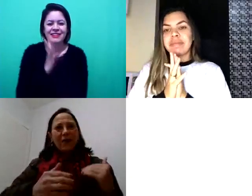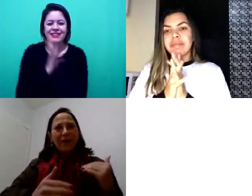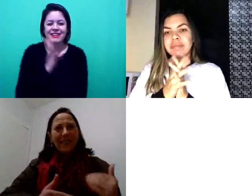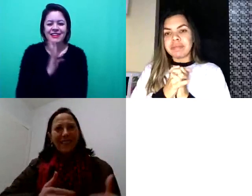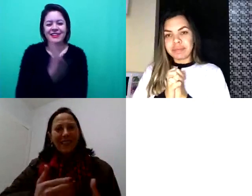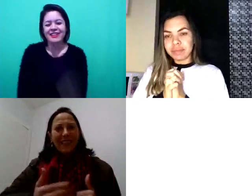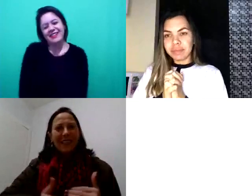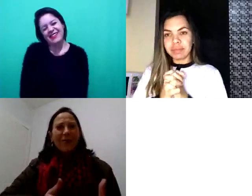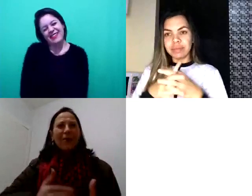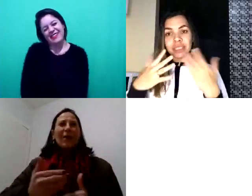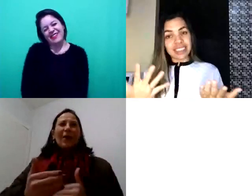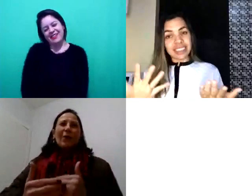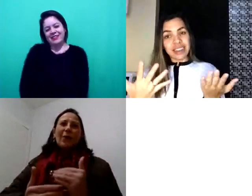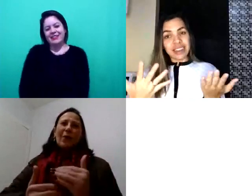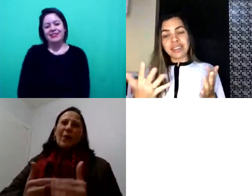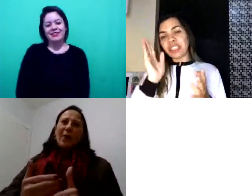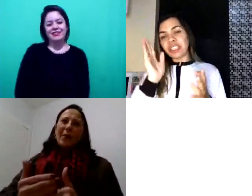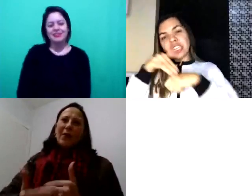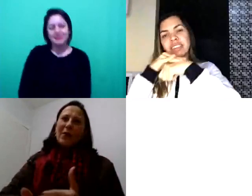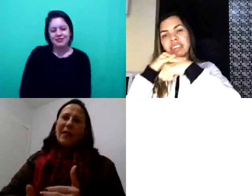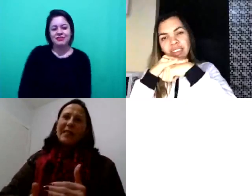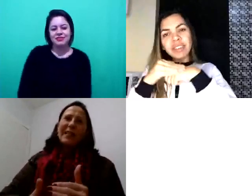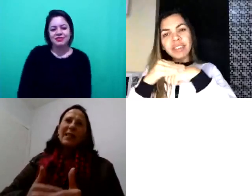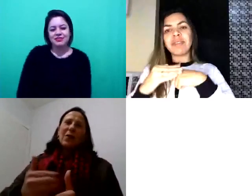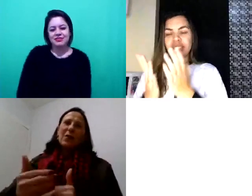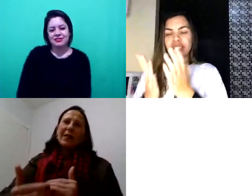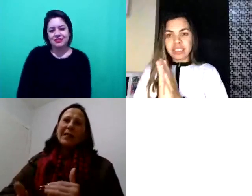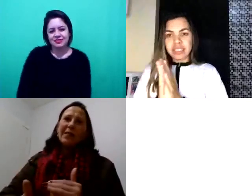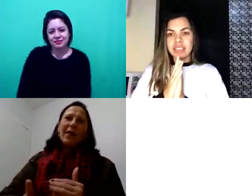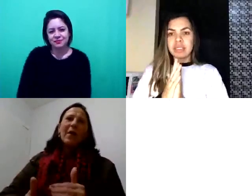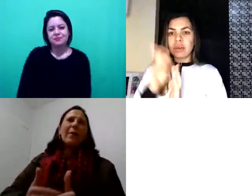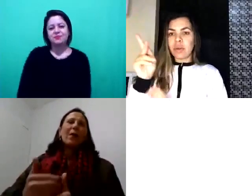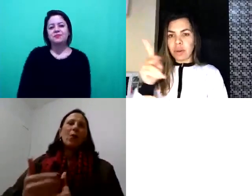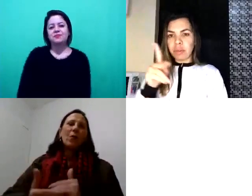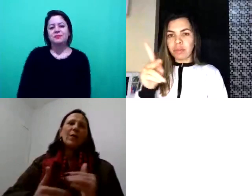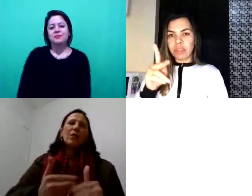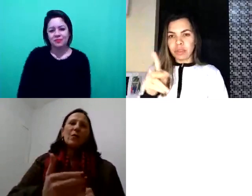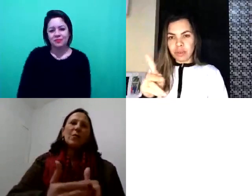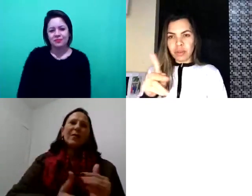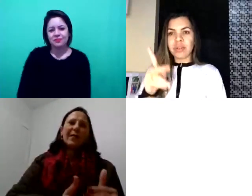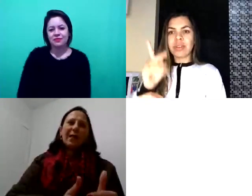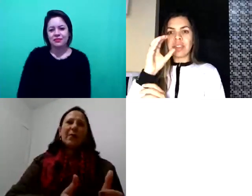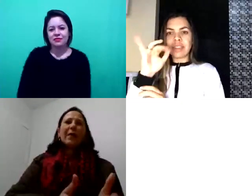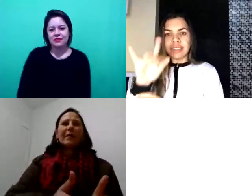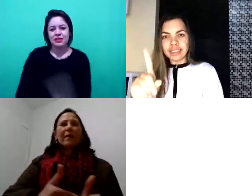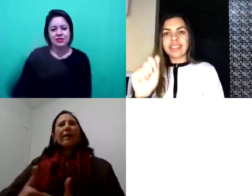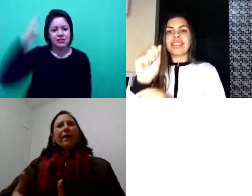está conversando com a professora Cida, com a coordenação da UAB, como que nós vamos proceder, porque assim,